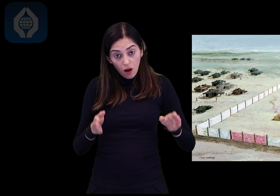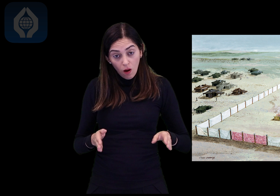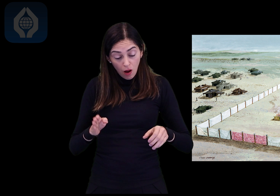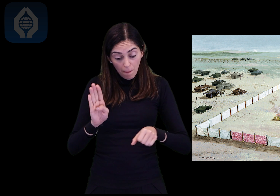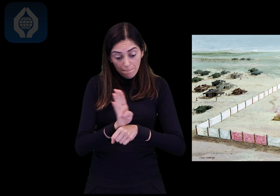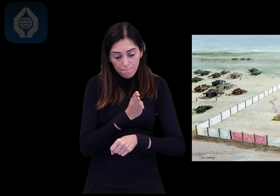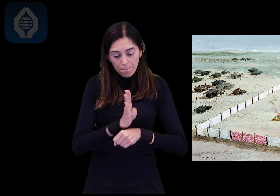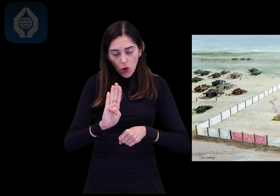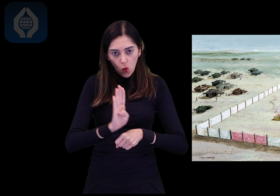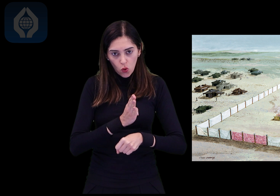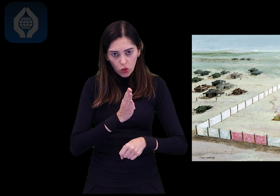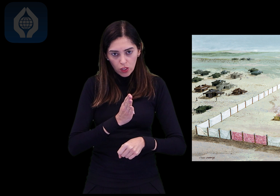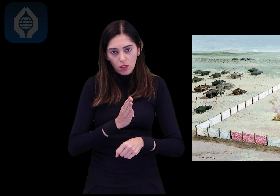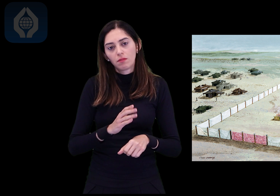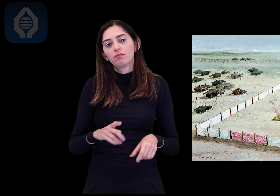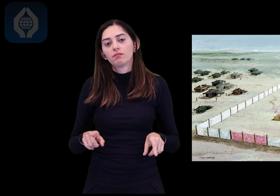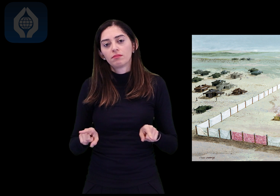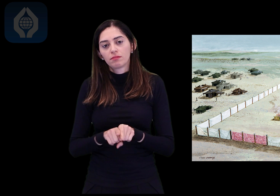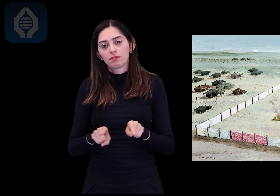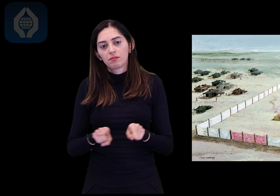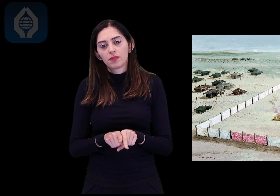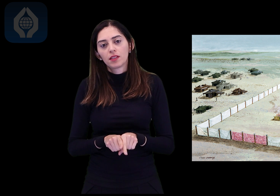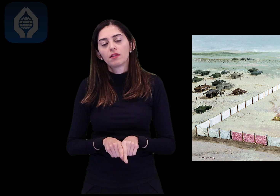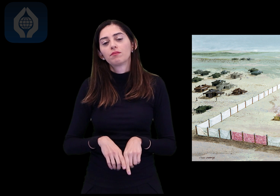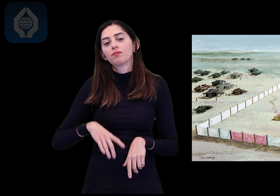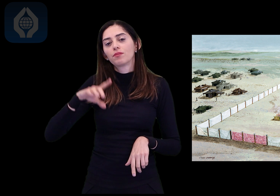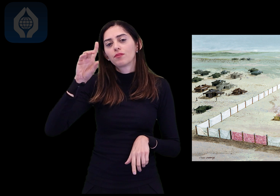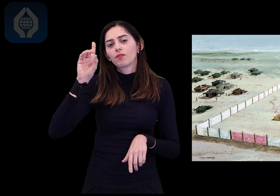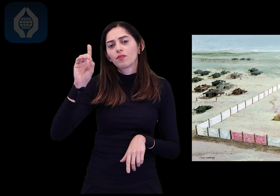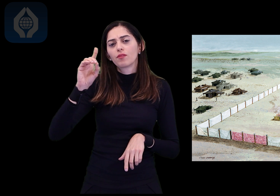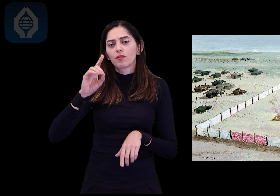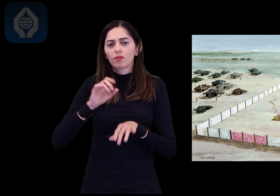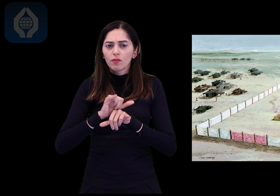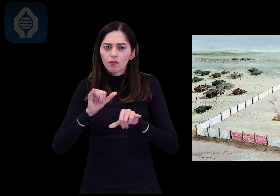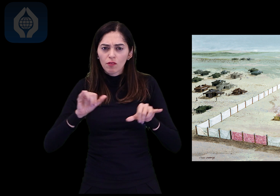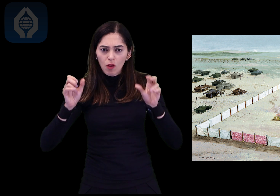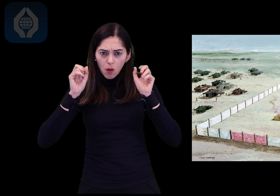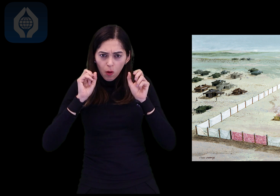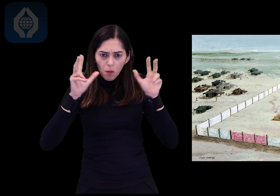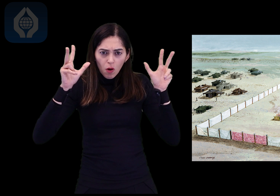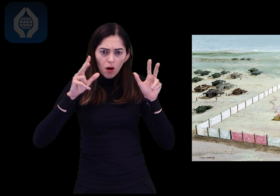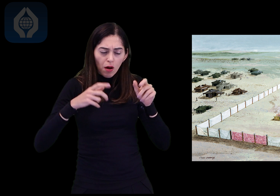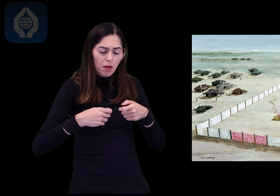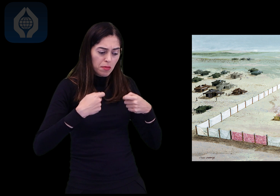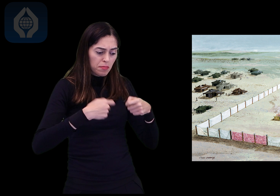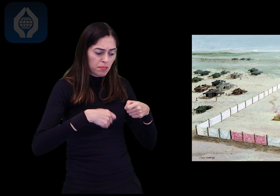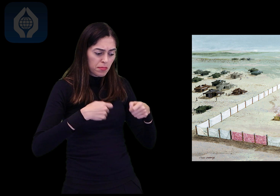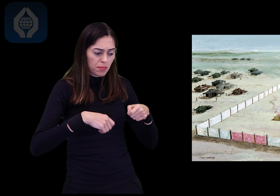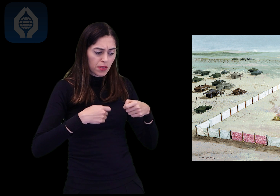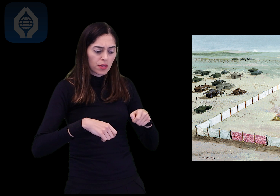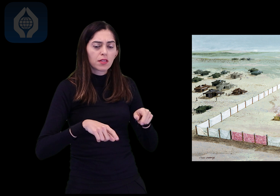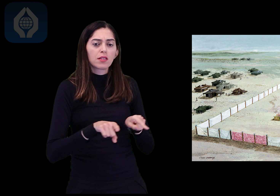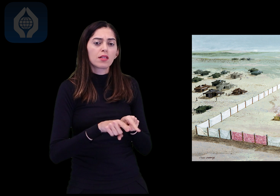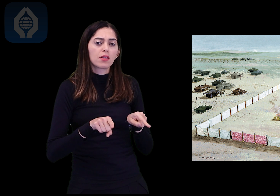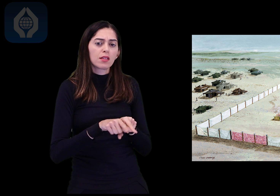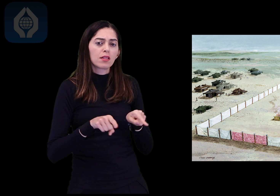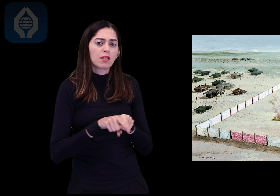disse a Moisés que fizesse uma cerca de cortinas de tecido erguidas e esticadas entre postes e as colocasse ao redor